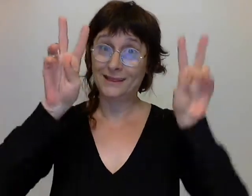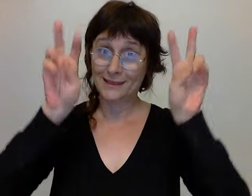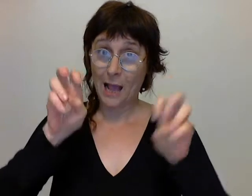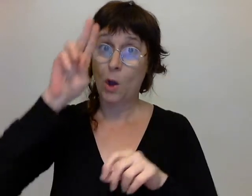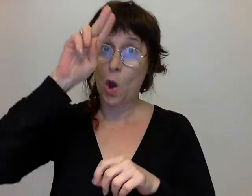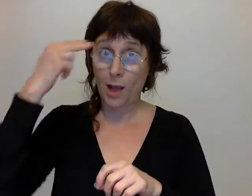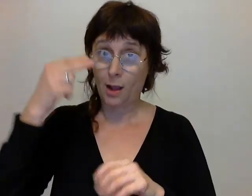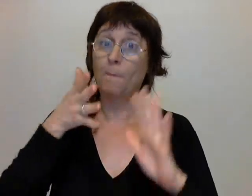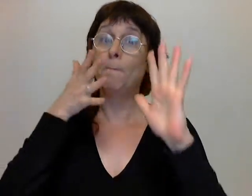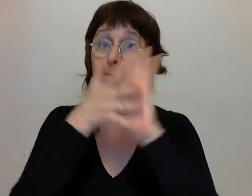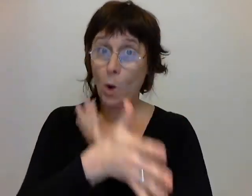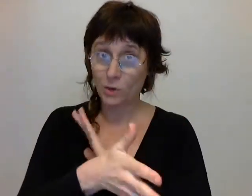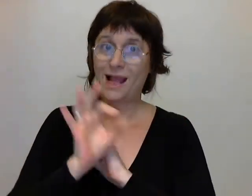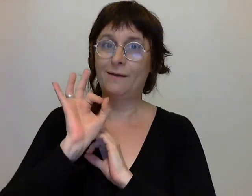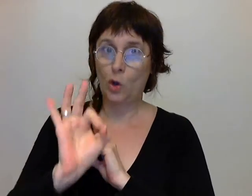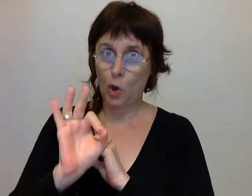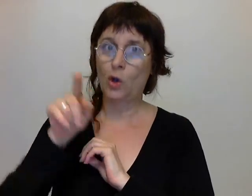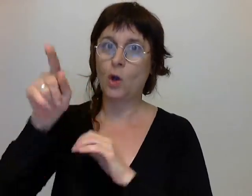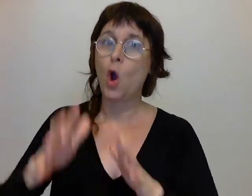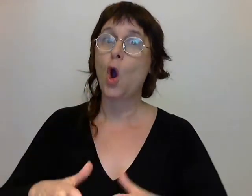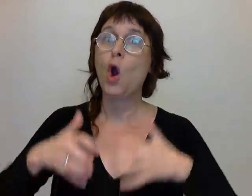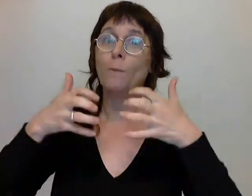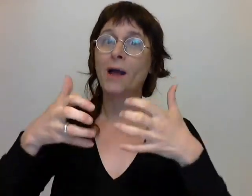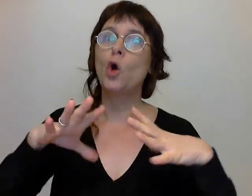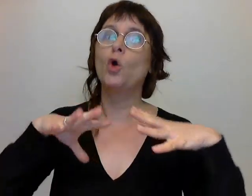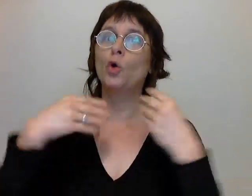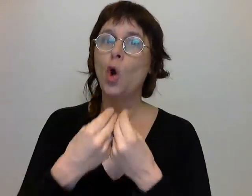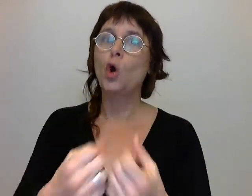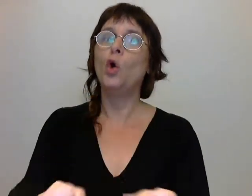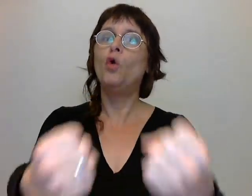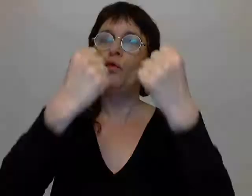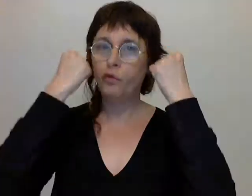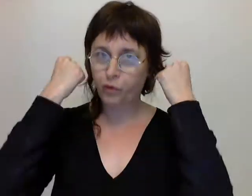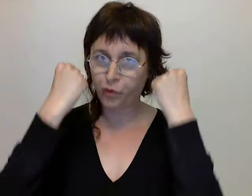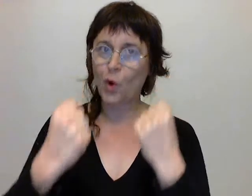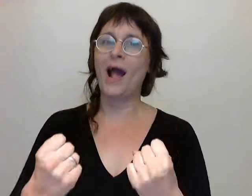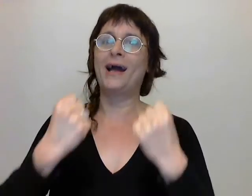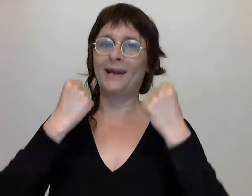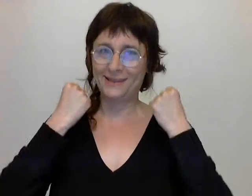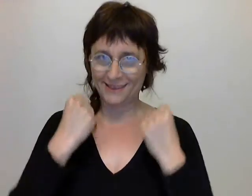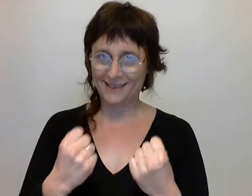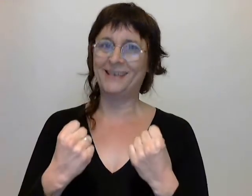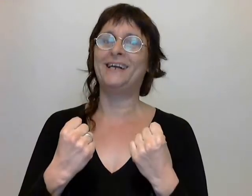Hable con ellos de verdad. Joder, eso espero. Señorita, con el informador de momento soy Luis Simons, de